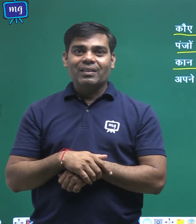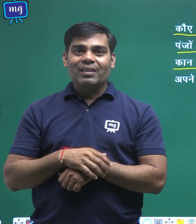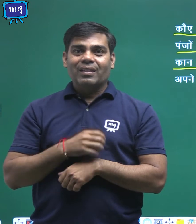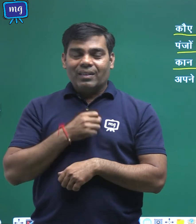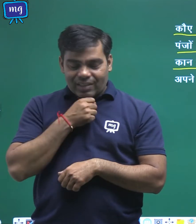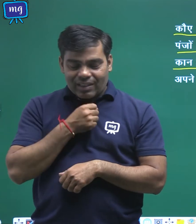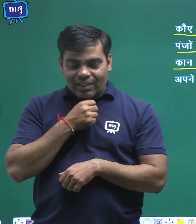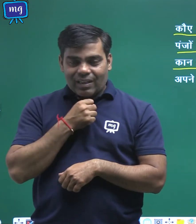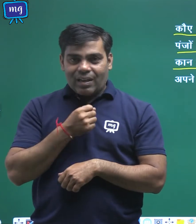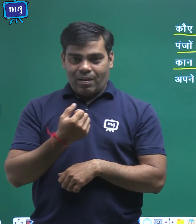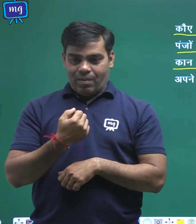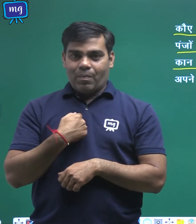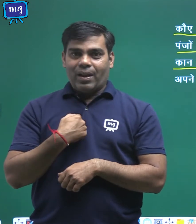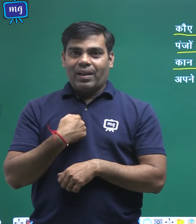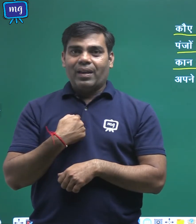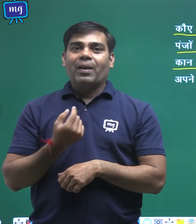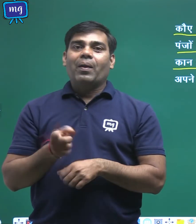दादा, मैंने भी